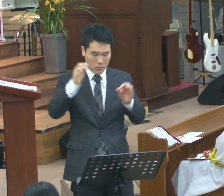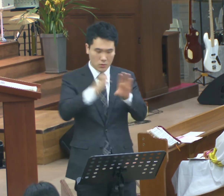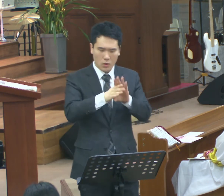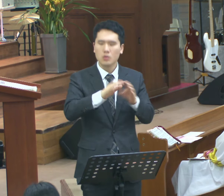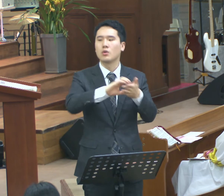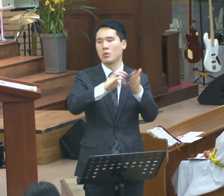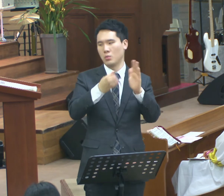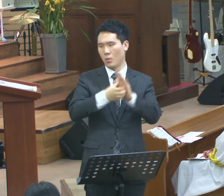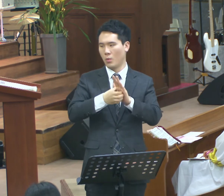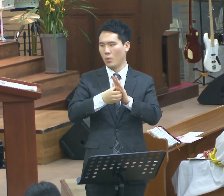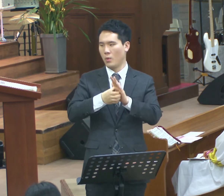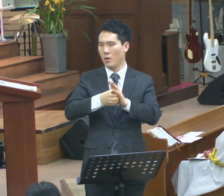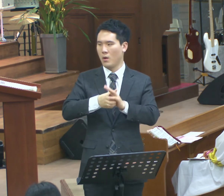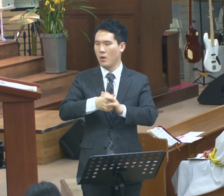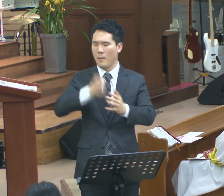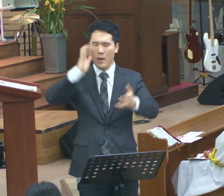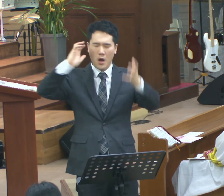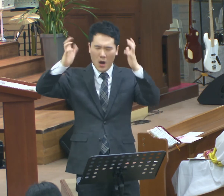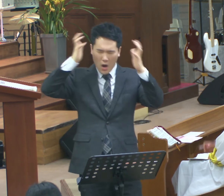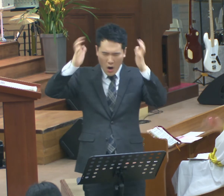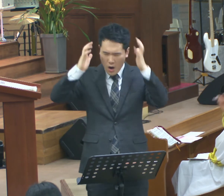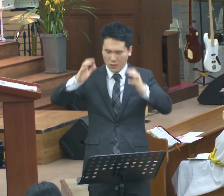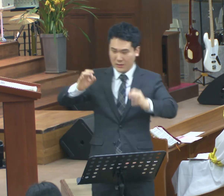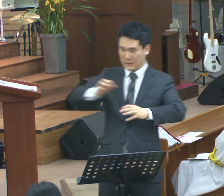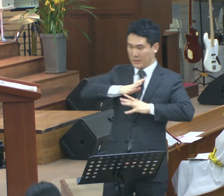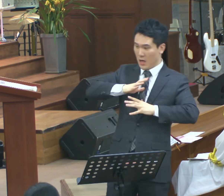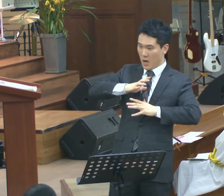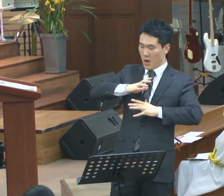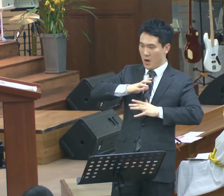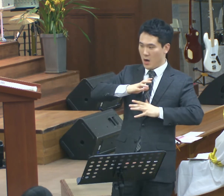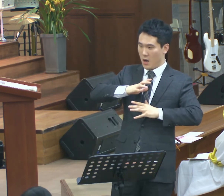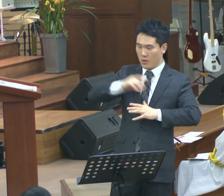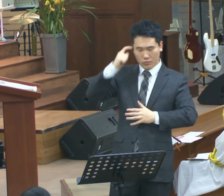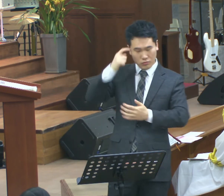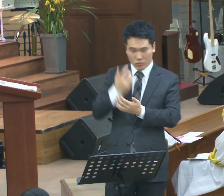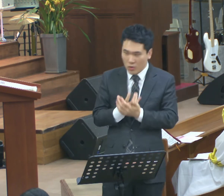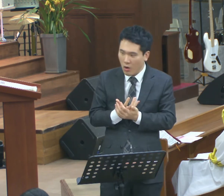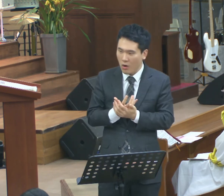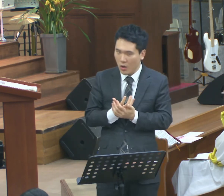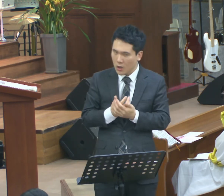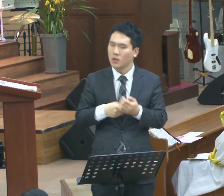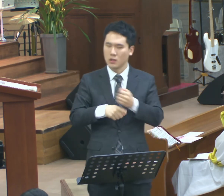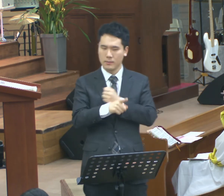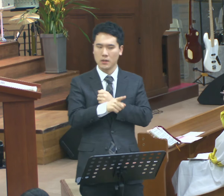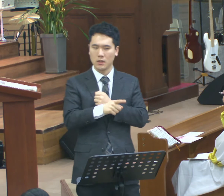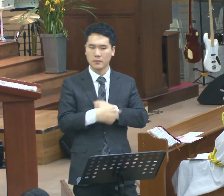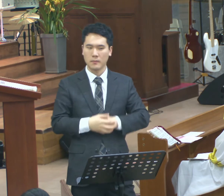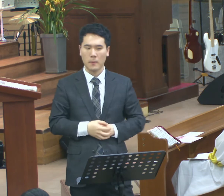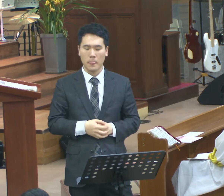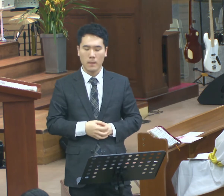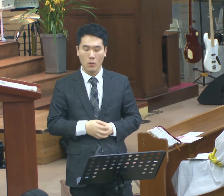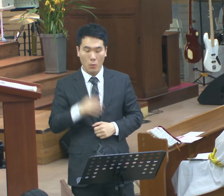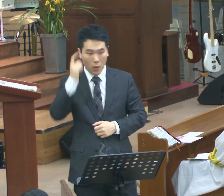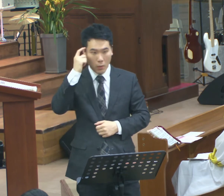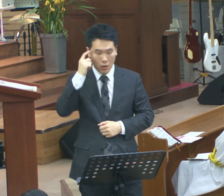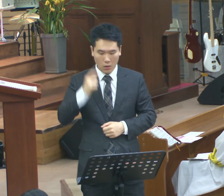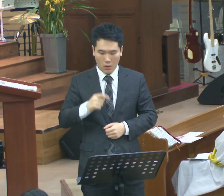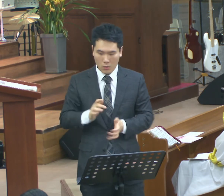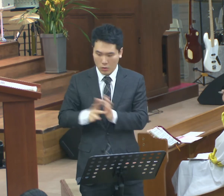뜻이에요. 왜 그런 현상이 일어났는가? 물론 유령처럼 막 무리를 걷지를 않나. 갑자기 바람이 딱 중단되질